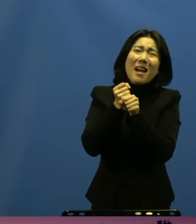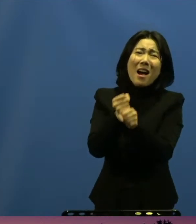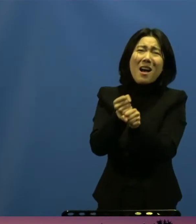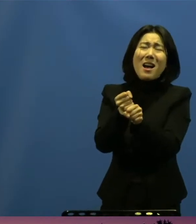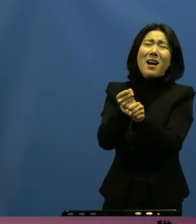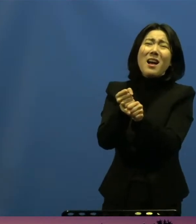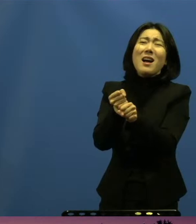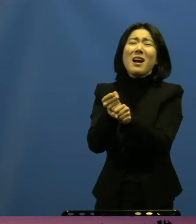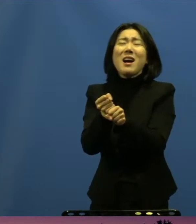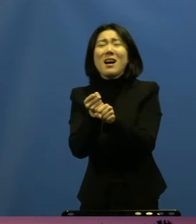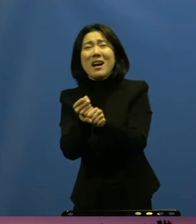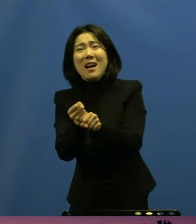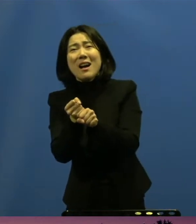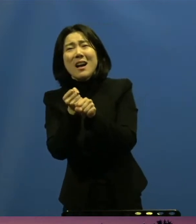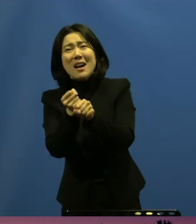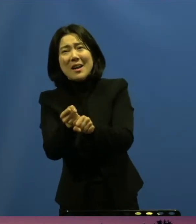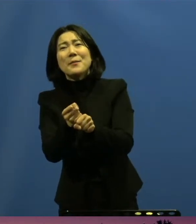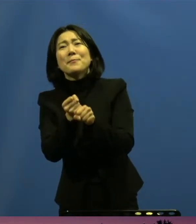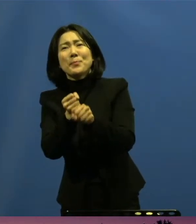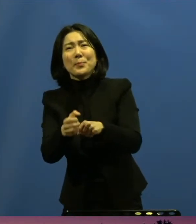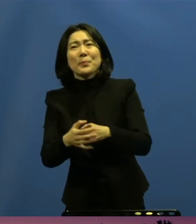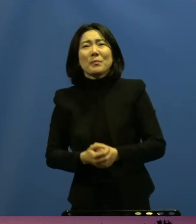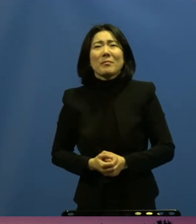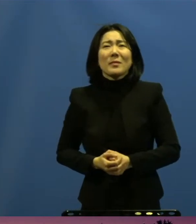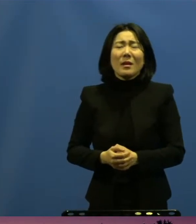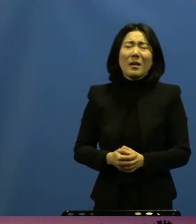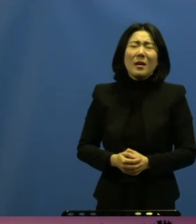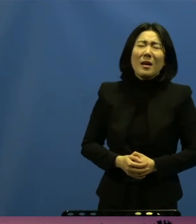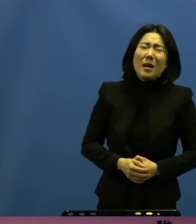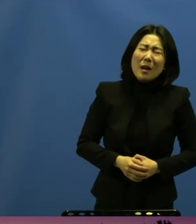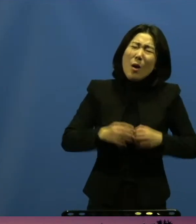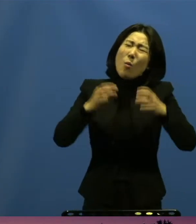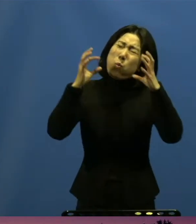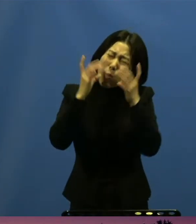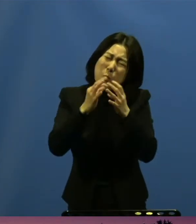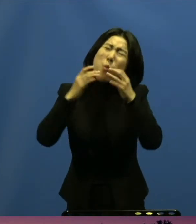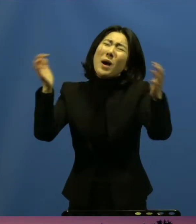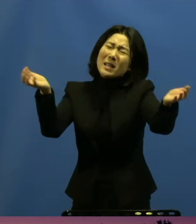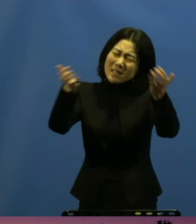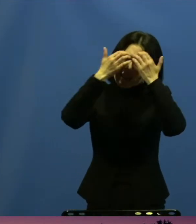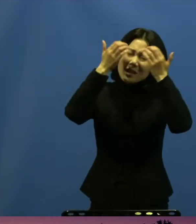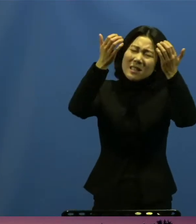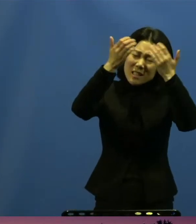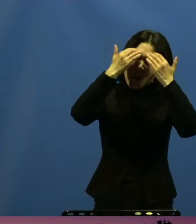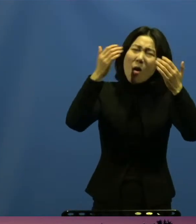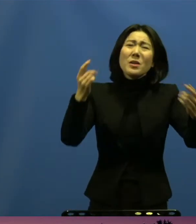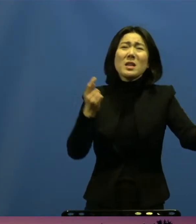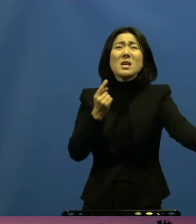붙들리라. 다시 한번 합니다. 어떤 시련이 와도 어떠한